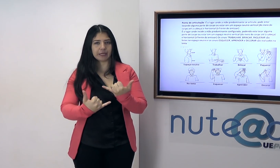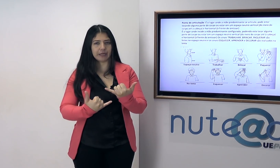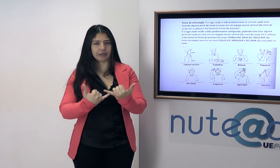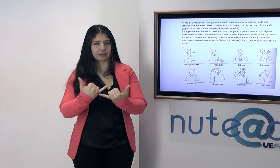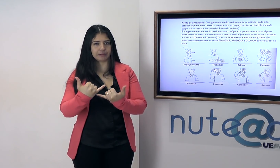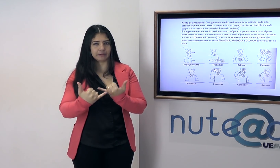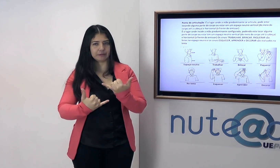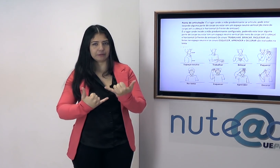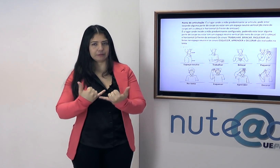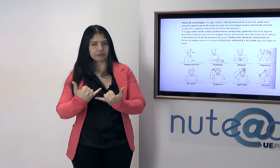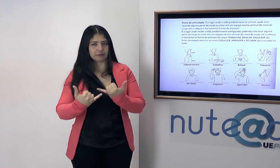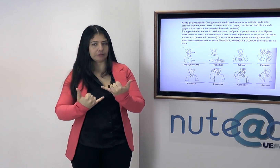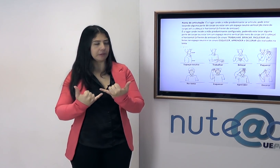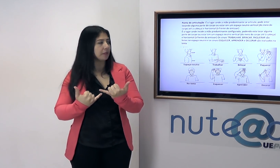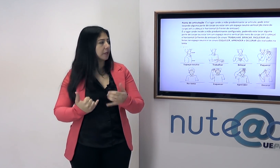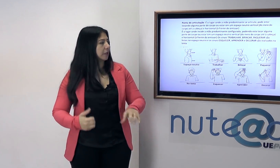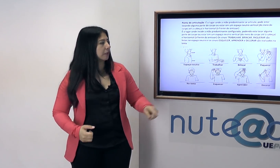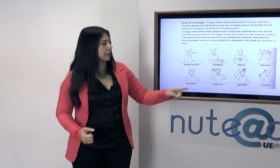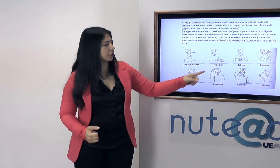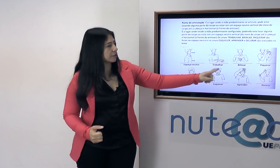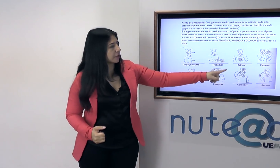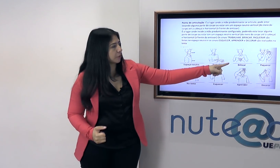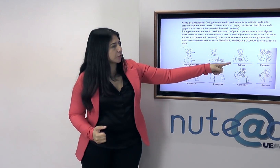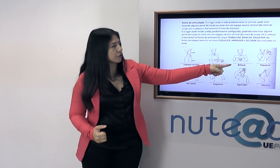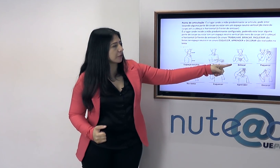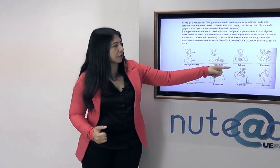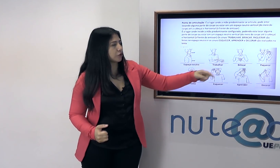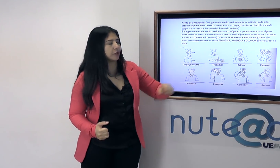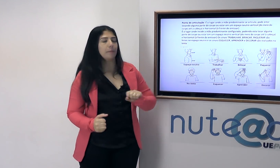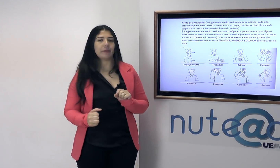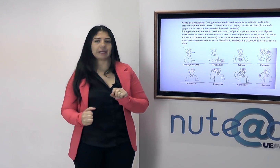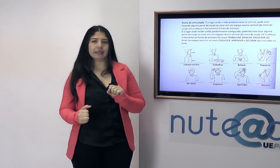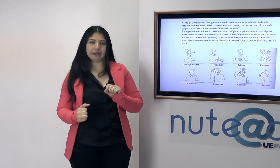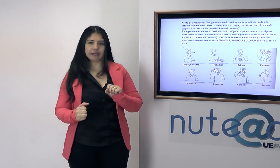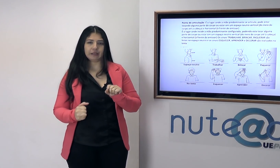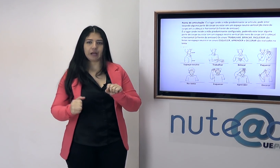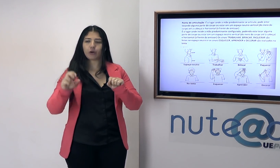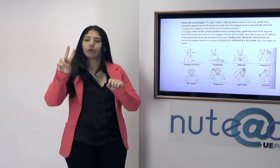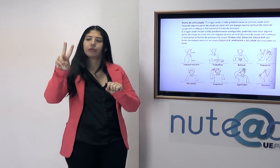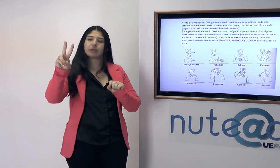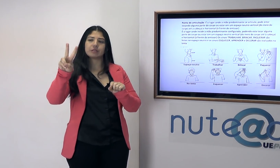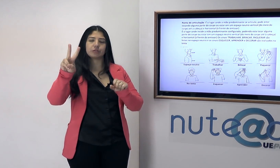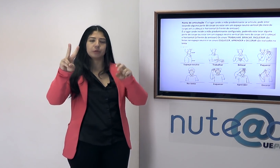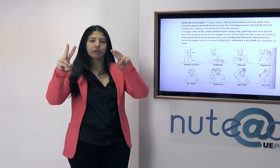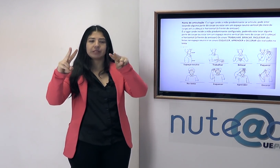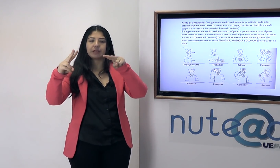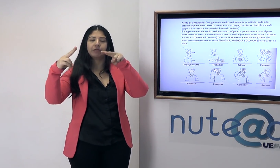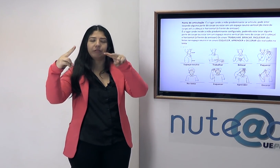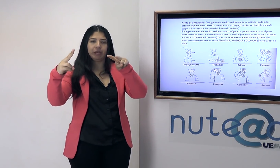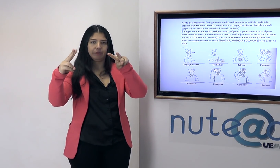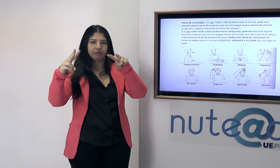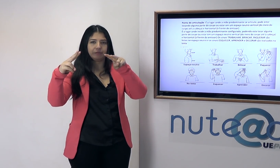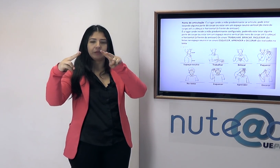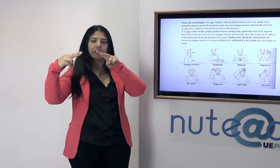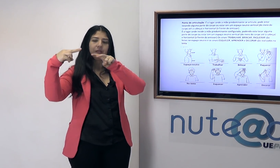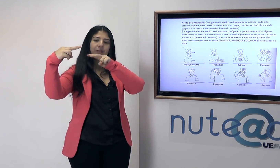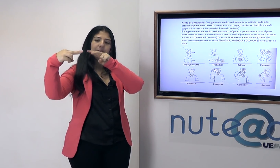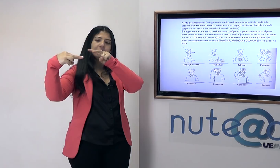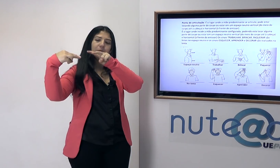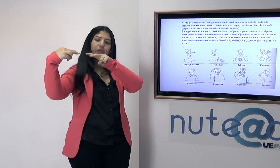Brincar. E daí nós temos o sinal de paquerar. A configuração de mão vai ser em V. E esse